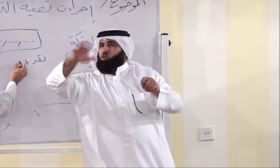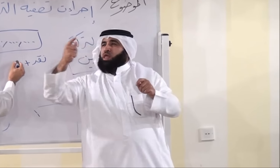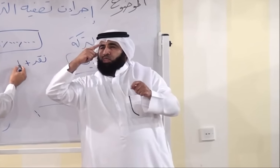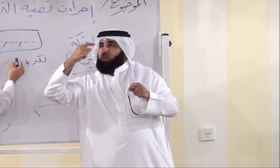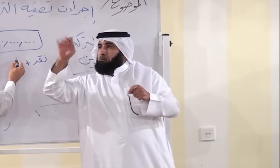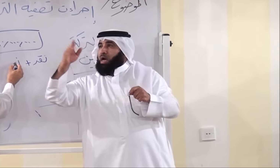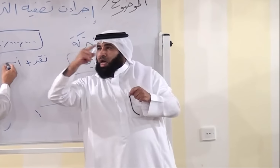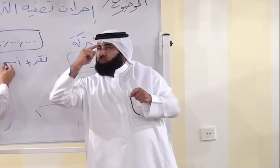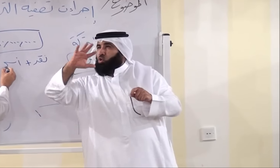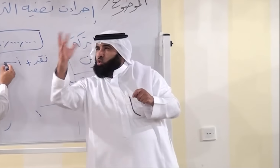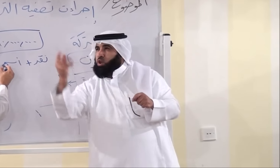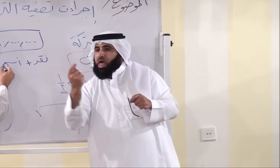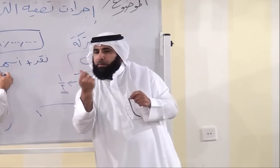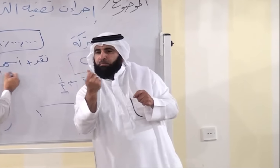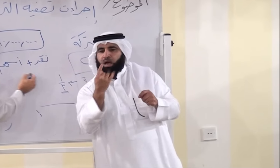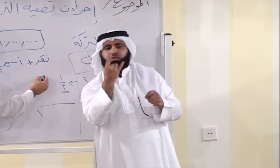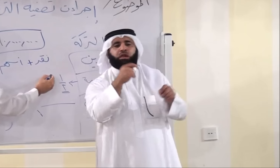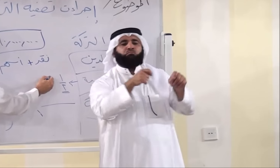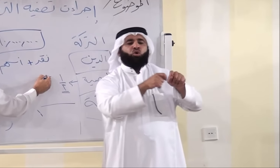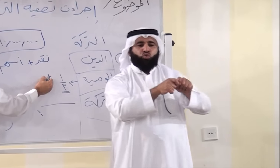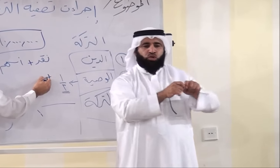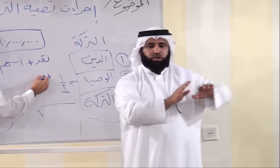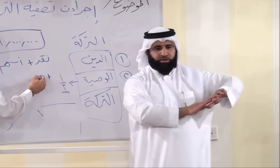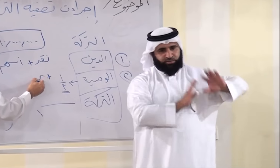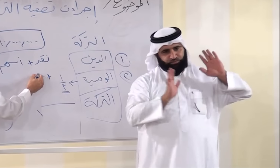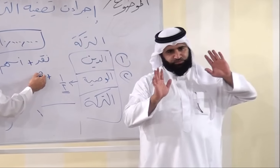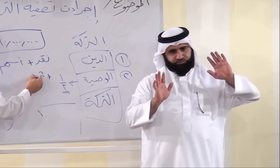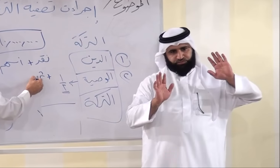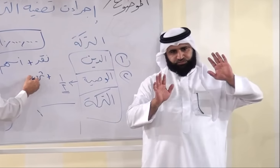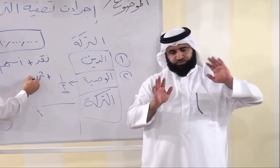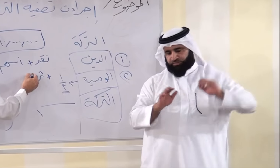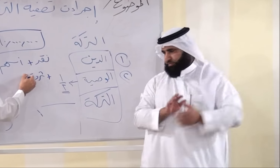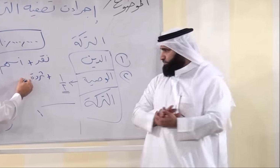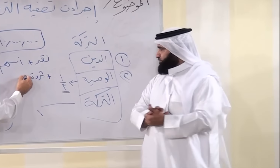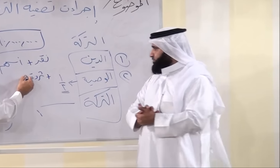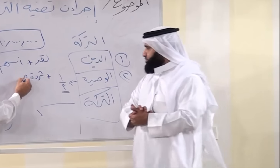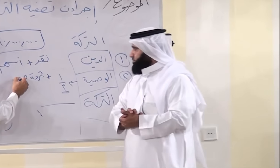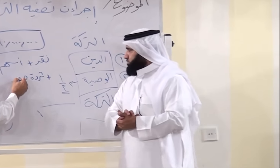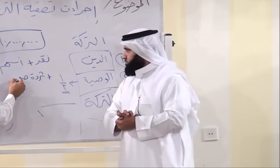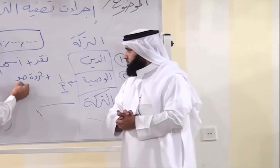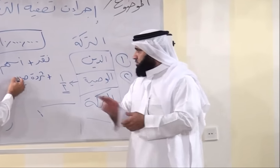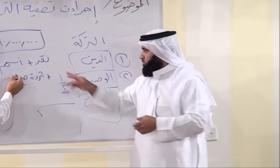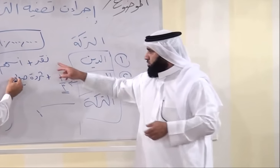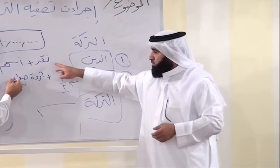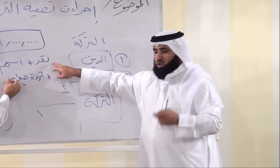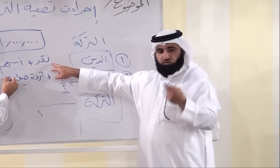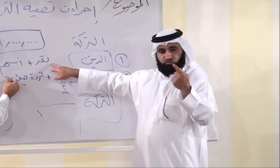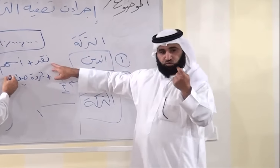زائد أسهم زائد ثروة حيوانية